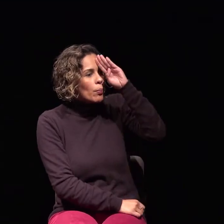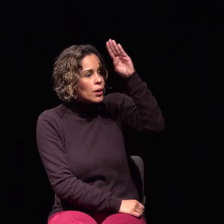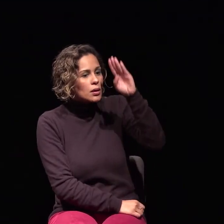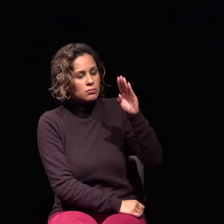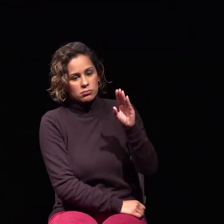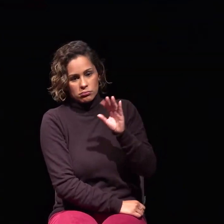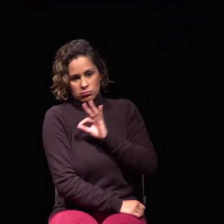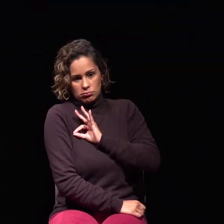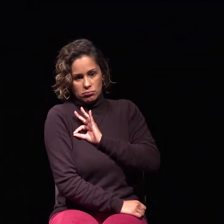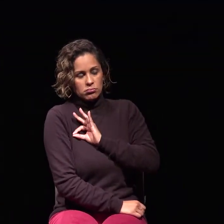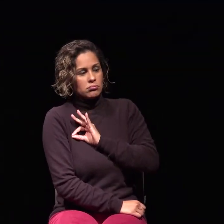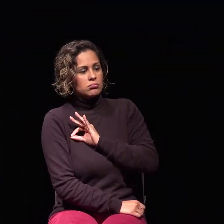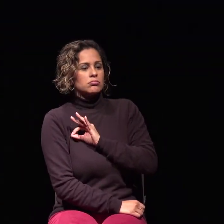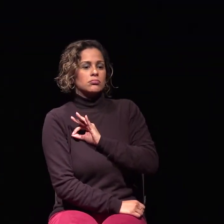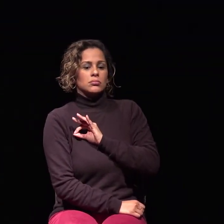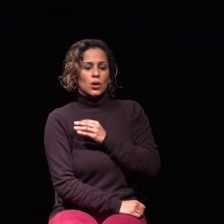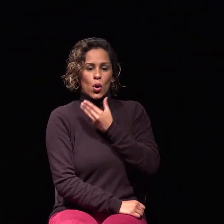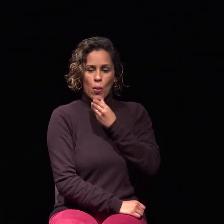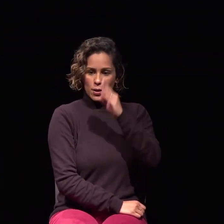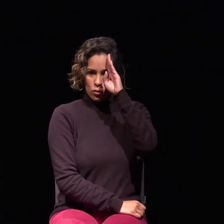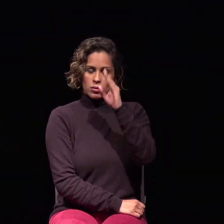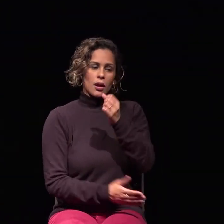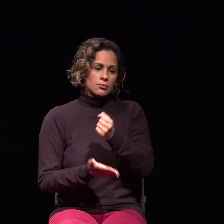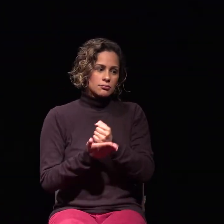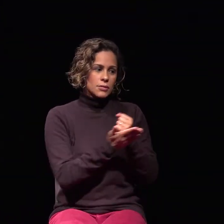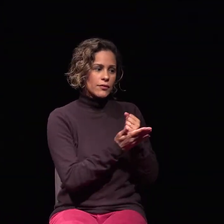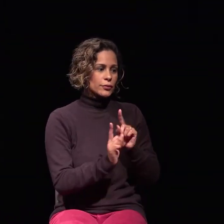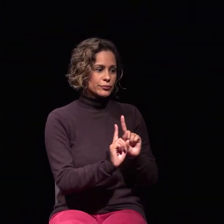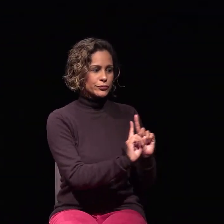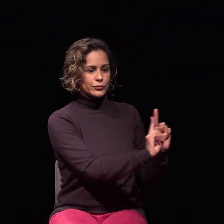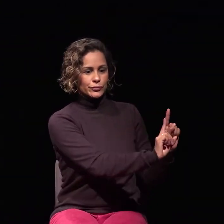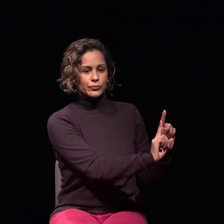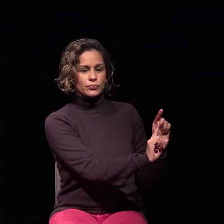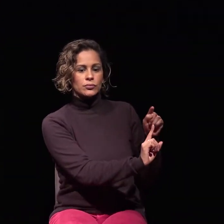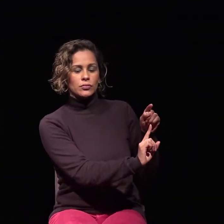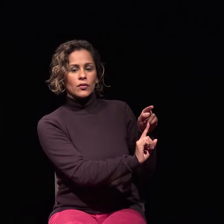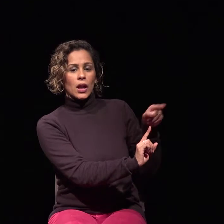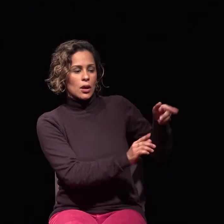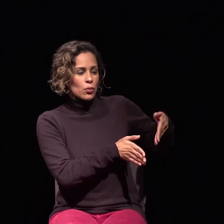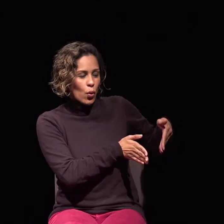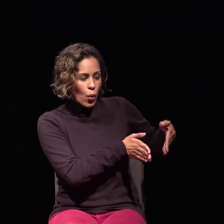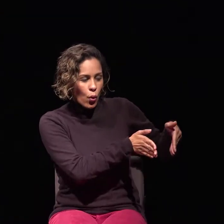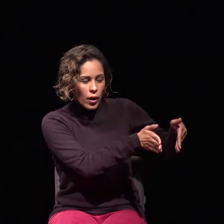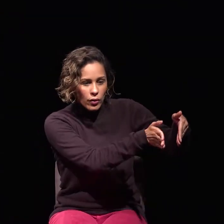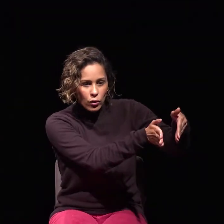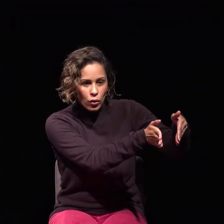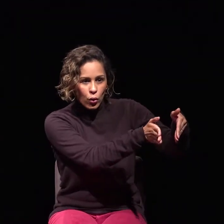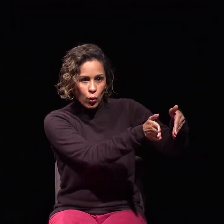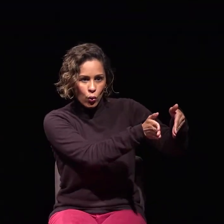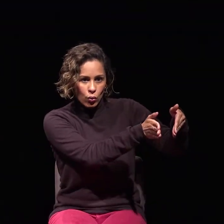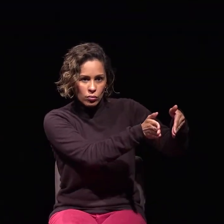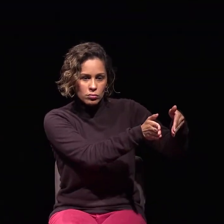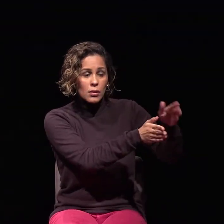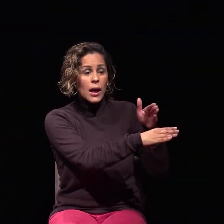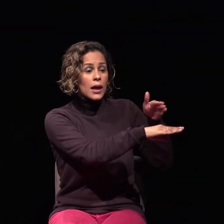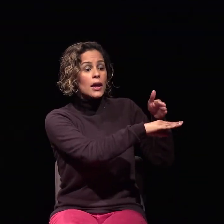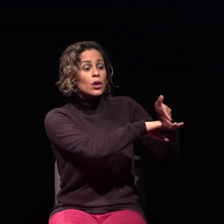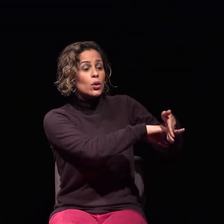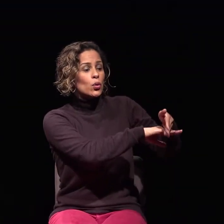dia, que a levou para dentro ali dos corredores, entrou numa sala, trancou a sala e estuprou essa